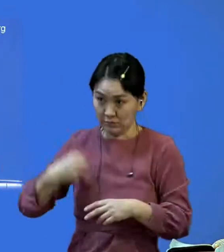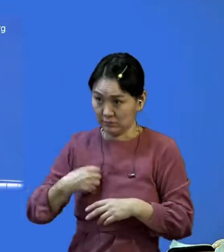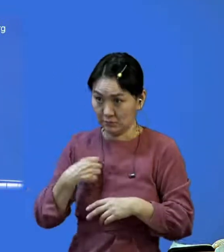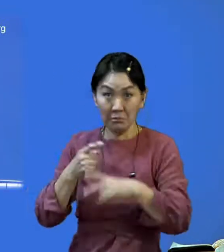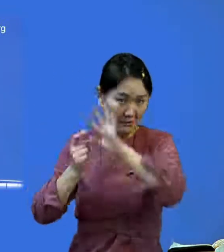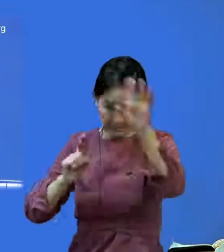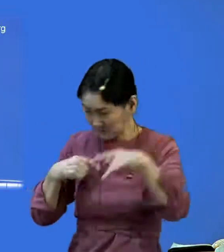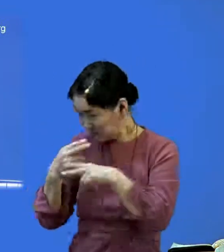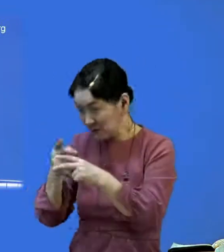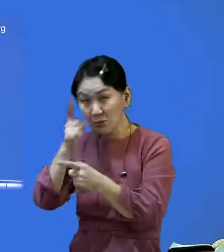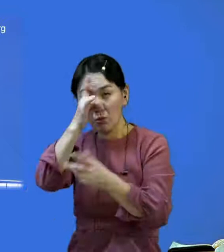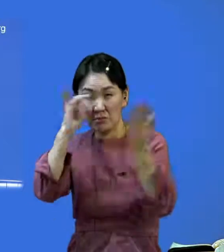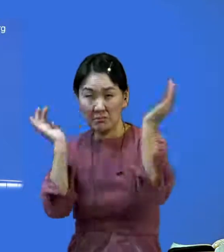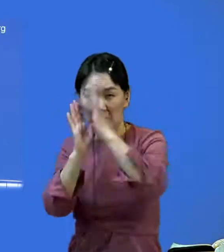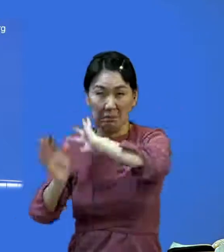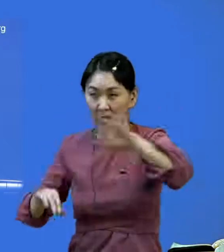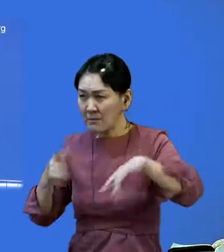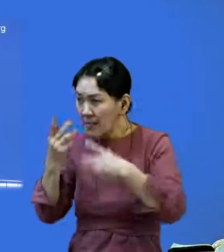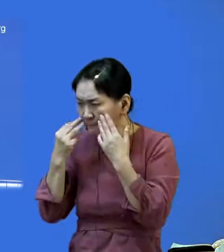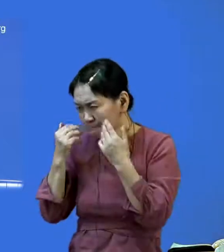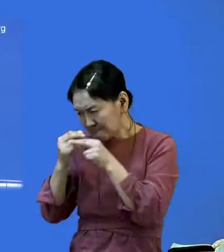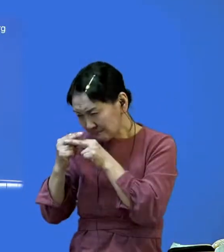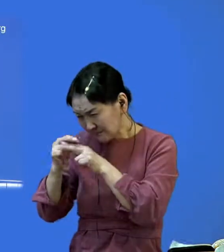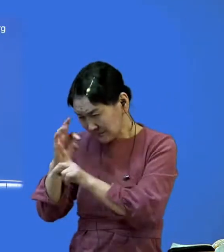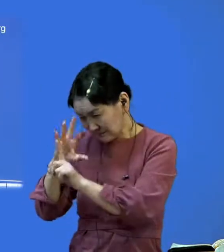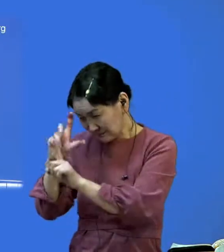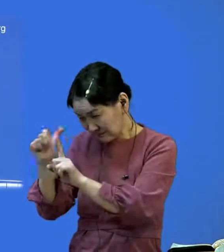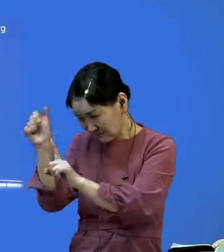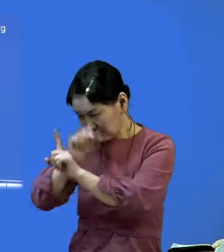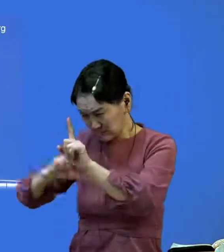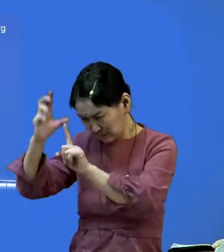Гэтэл үгүй ямар их шуналтай юм бэ?